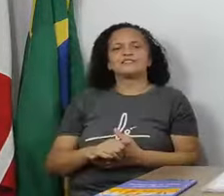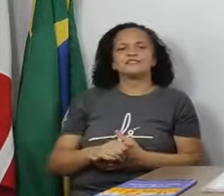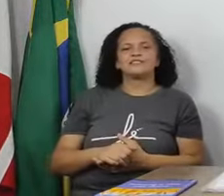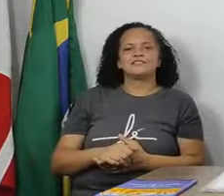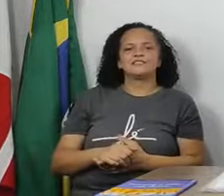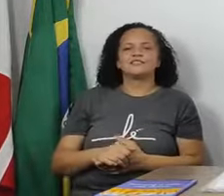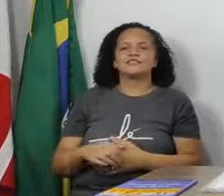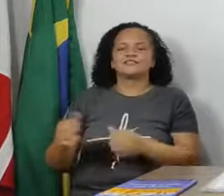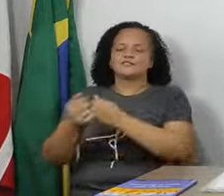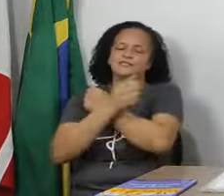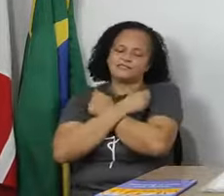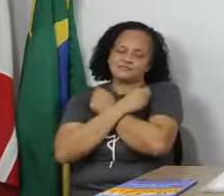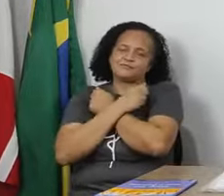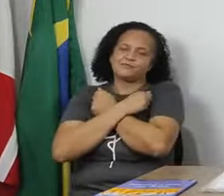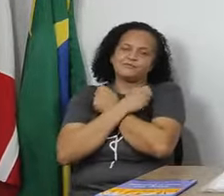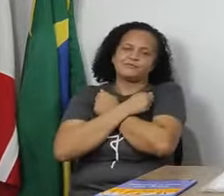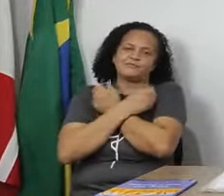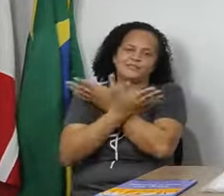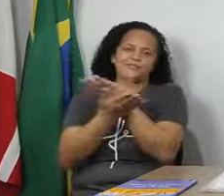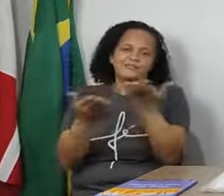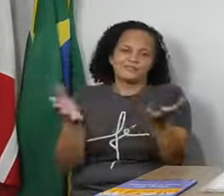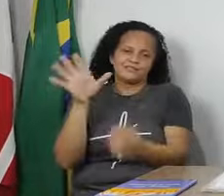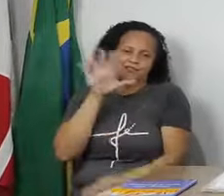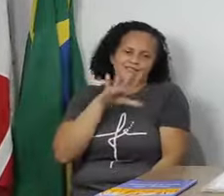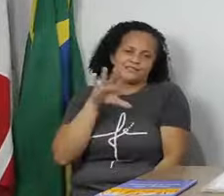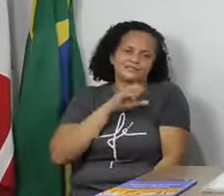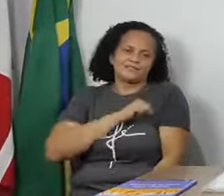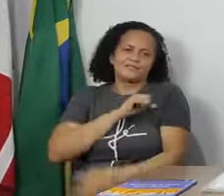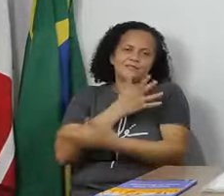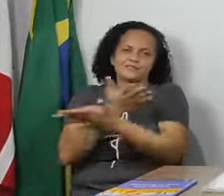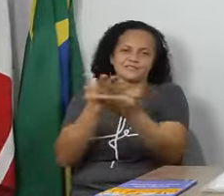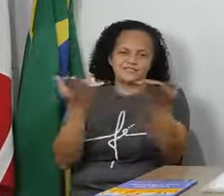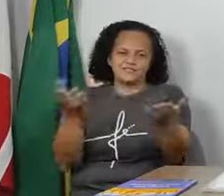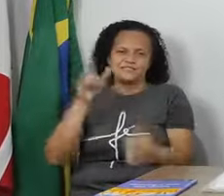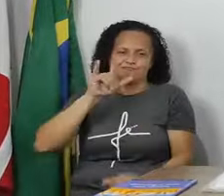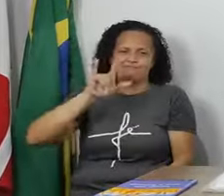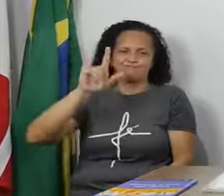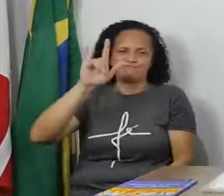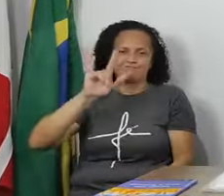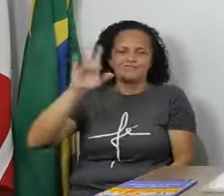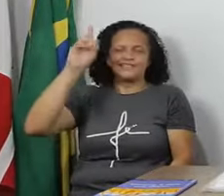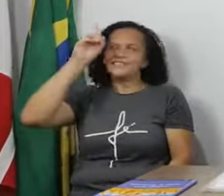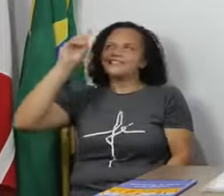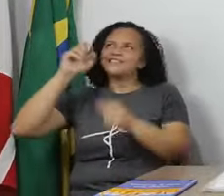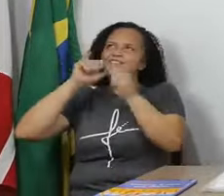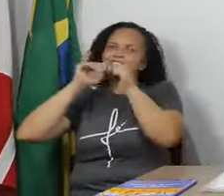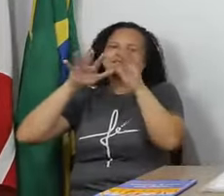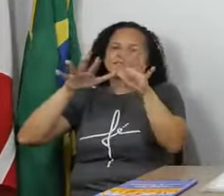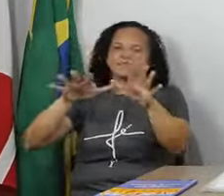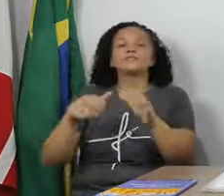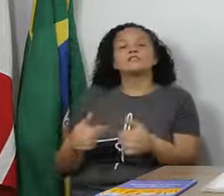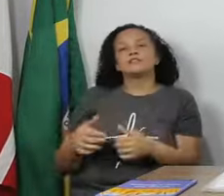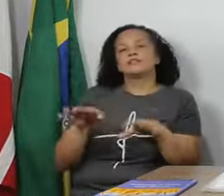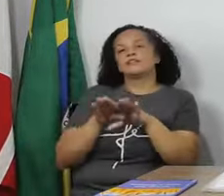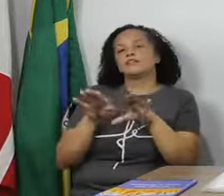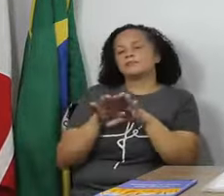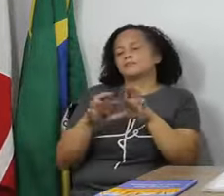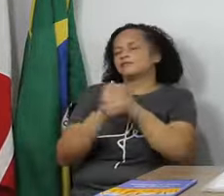dona Raimunda. Amo vocês, Deus abençoe grandemente. Minha mãe, minha tia,